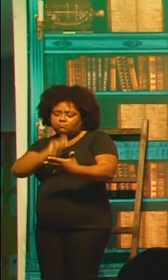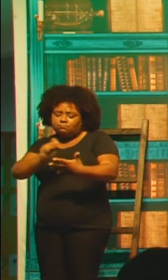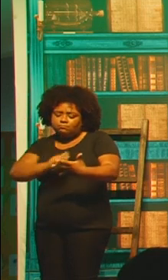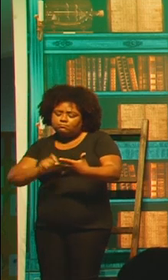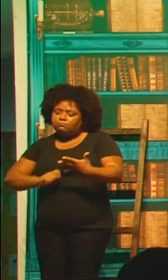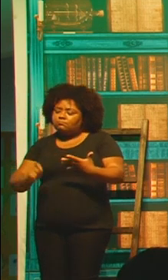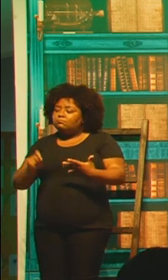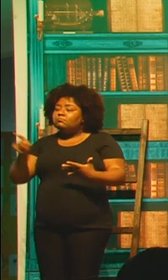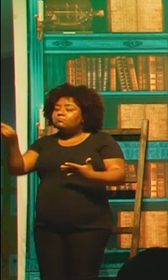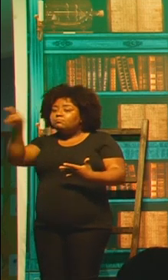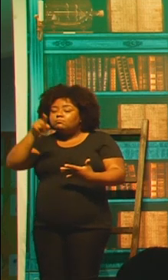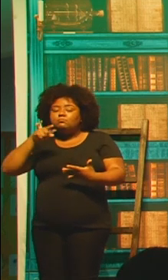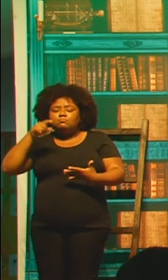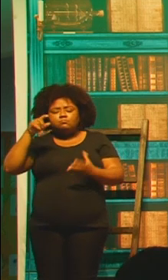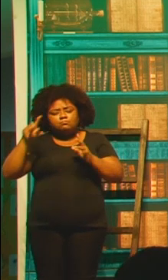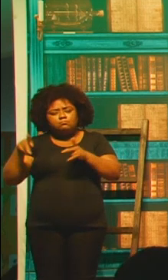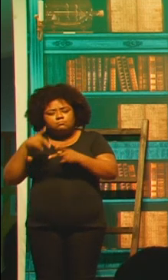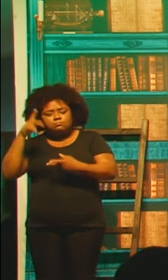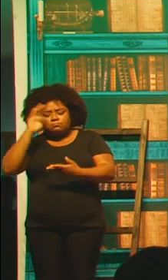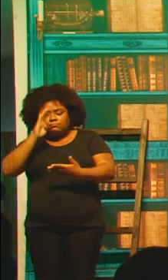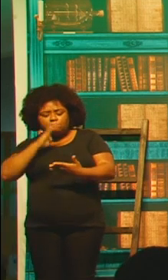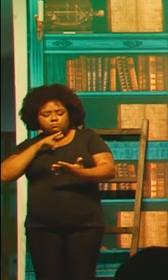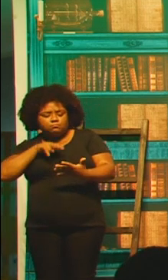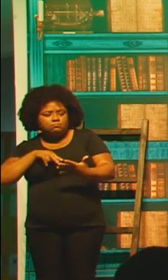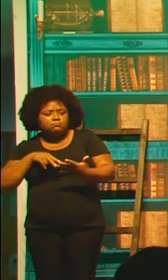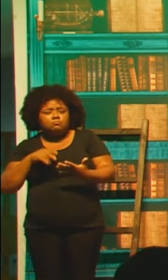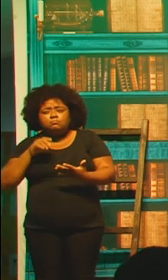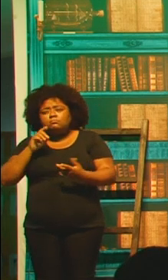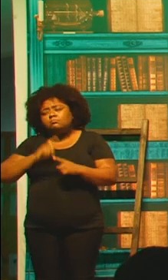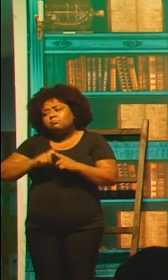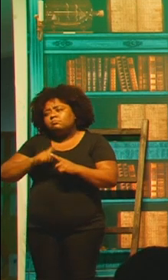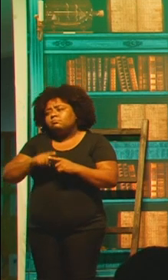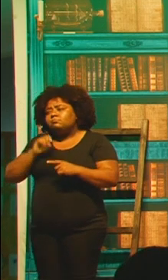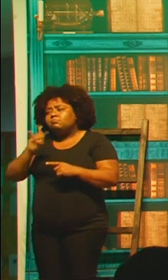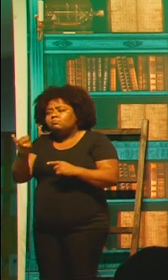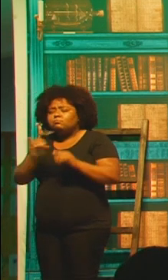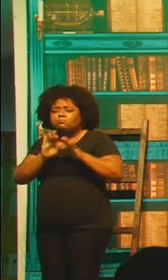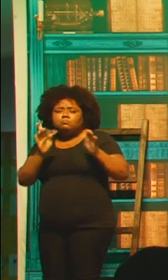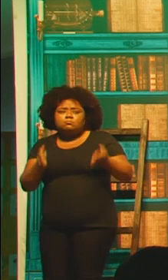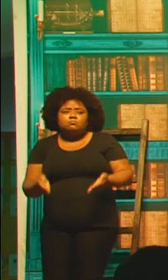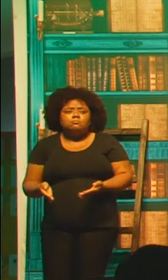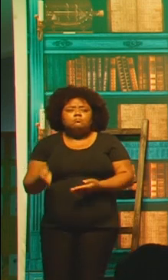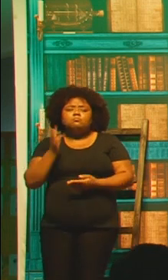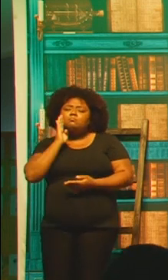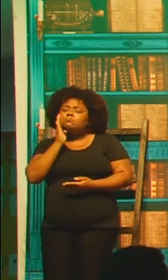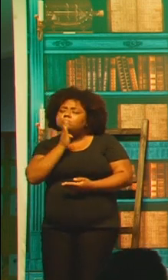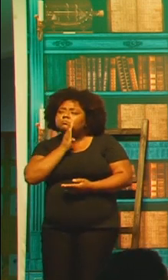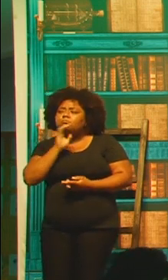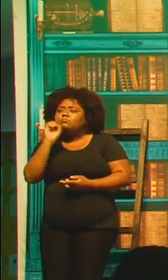pessoa, talvez numa mesa de bar ou num evento, a pessoa